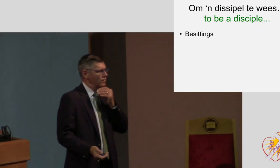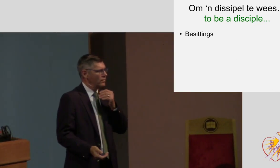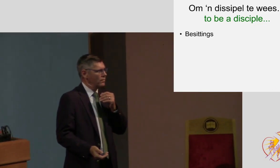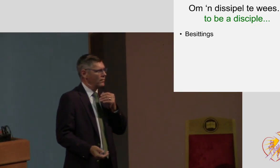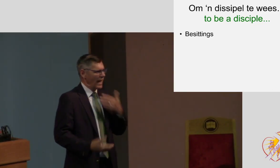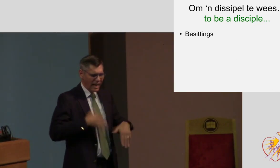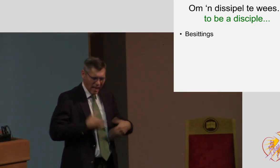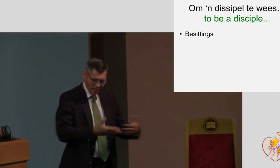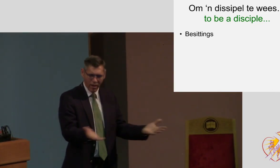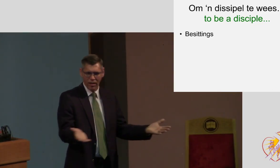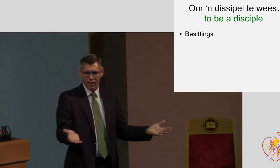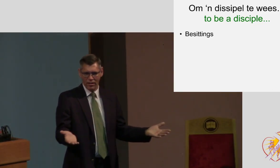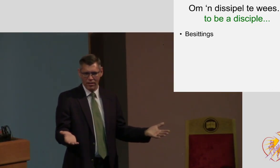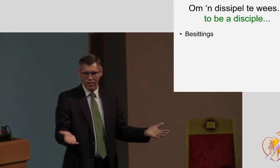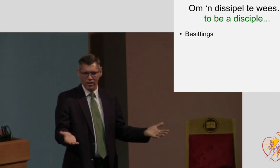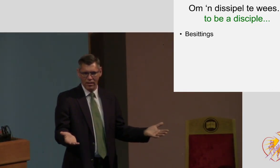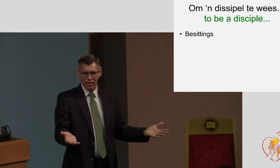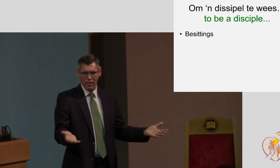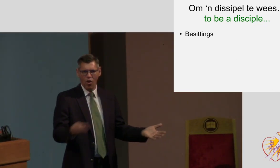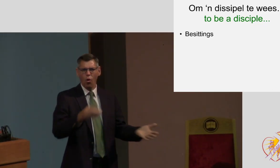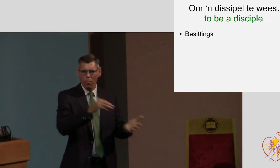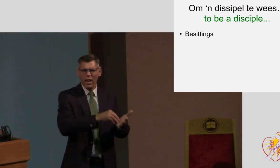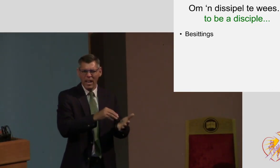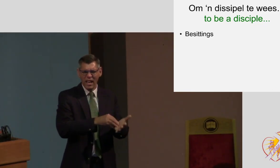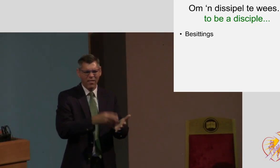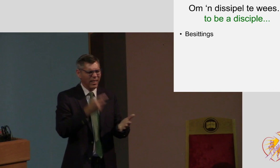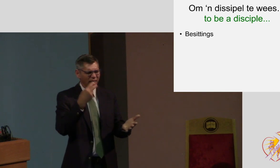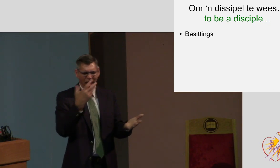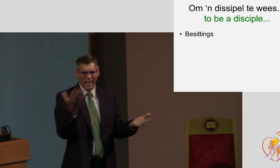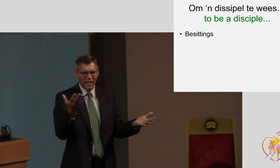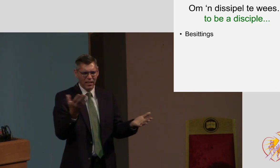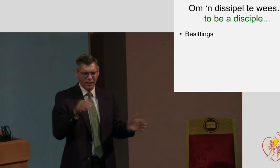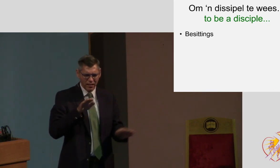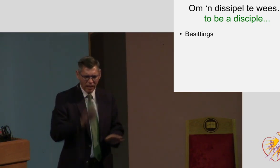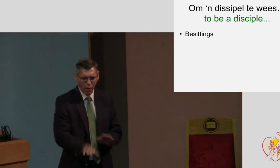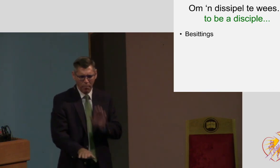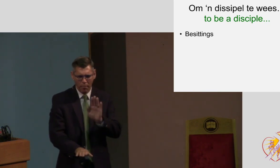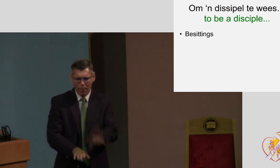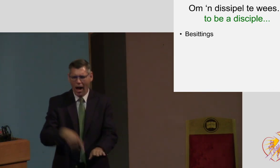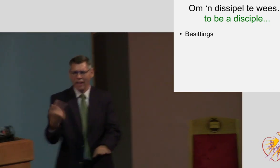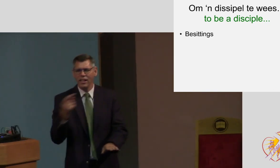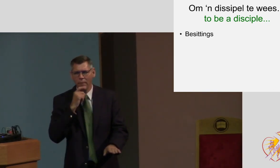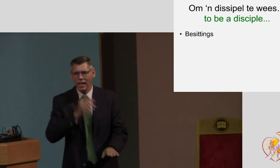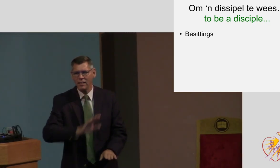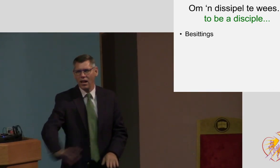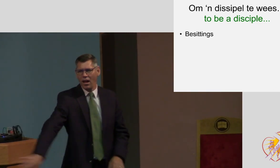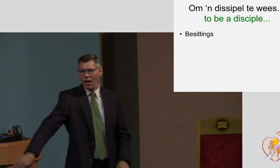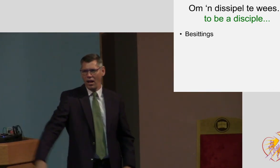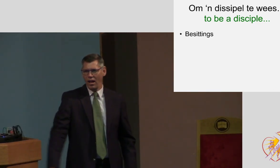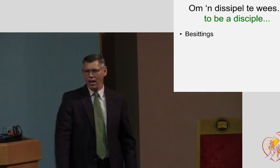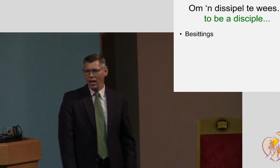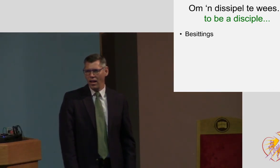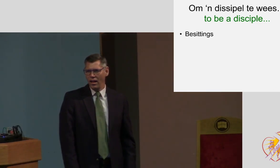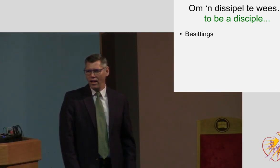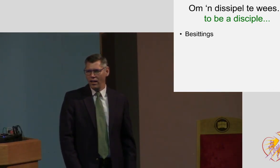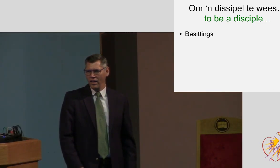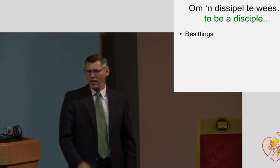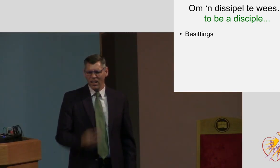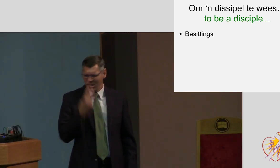Ek lewe op manier wat eintlik trap ander mense. Ek sien nie